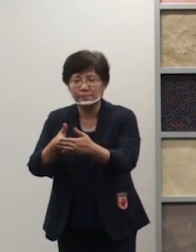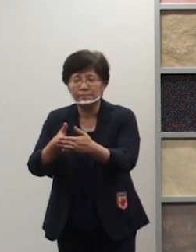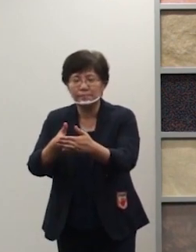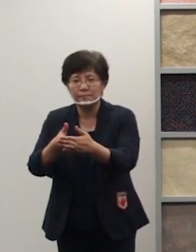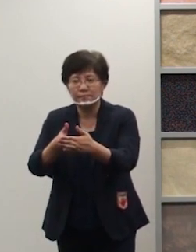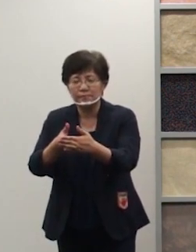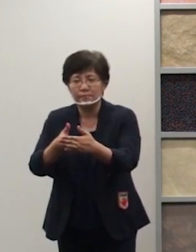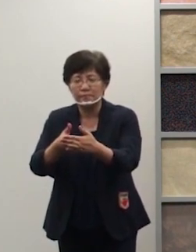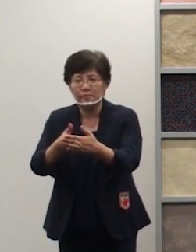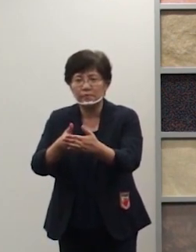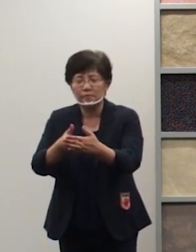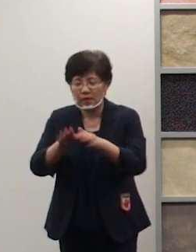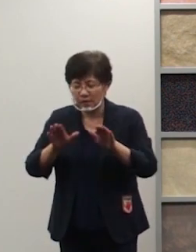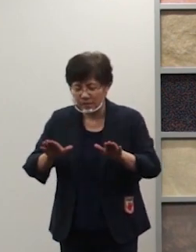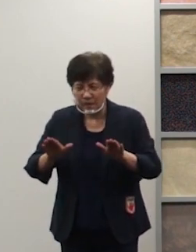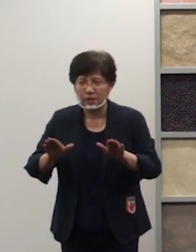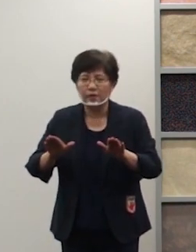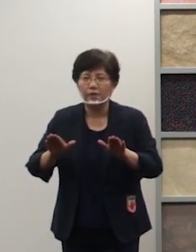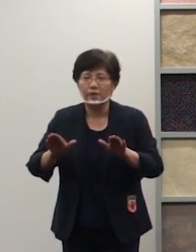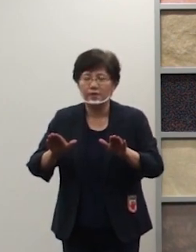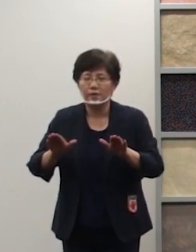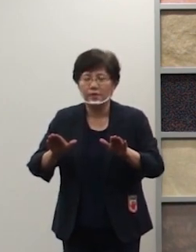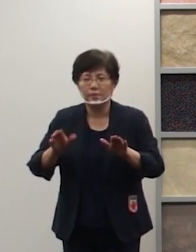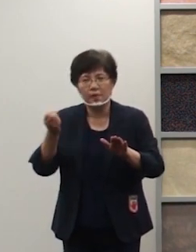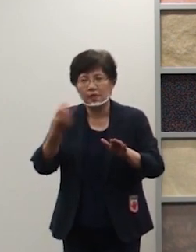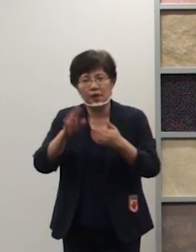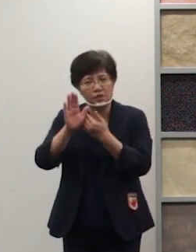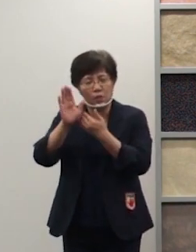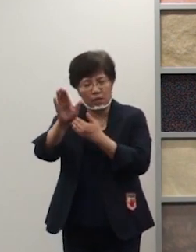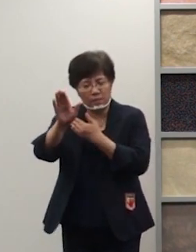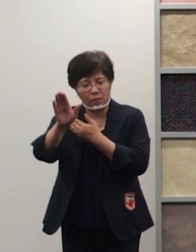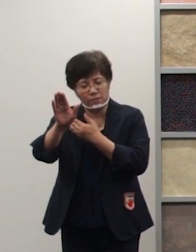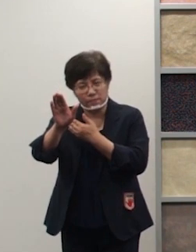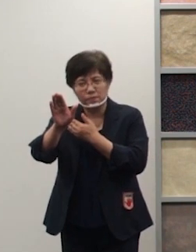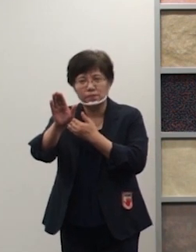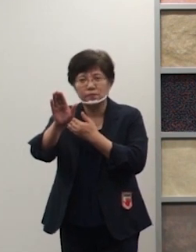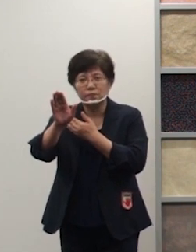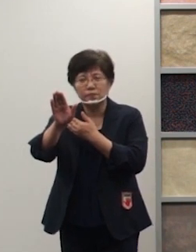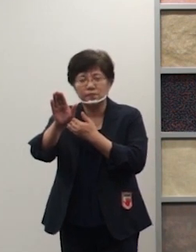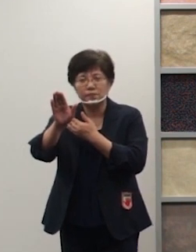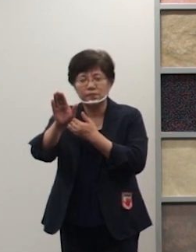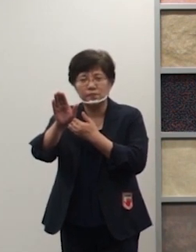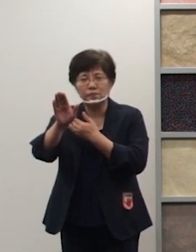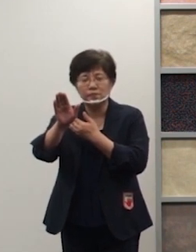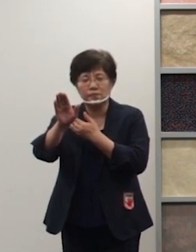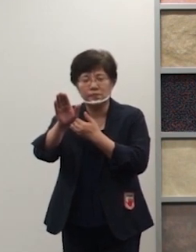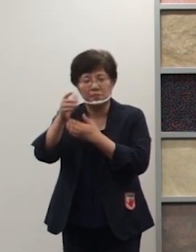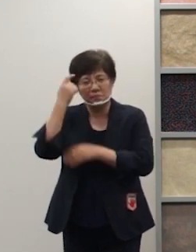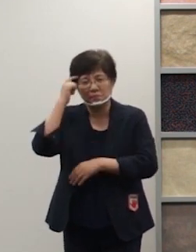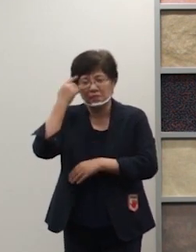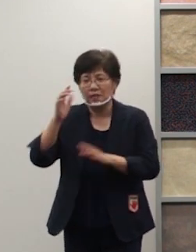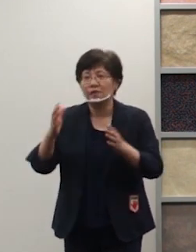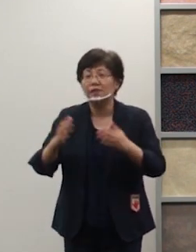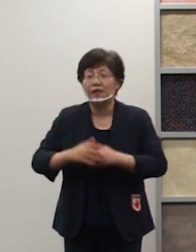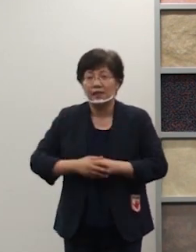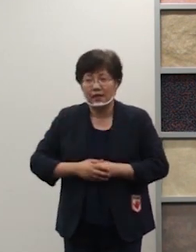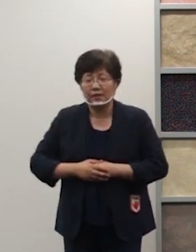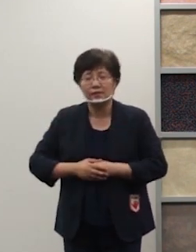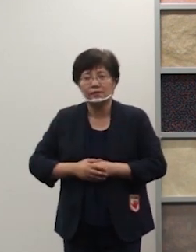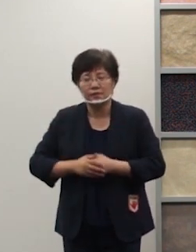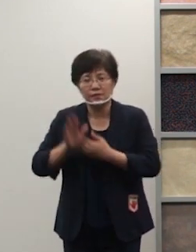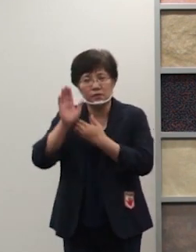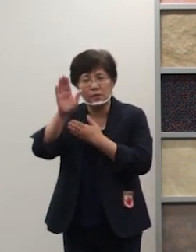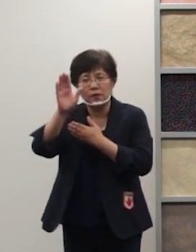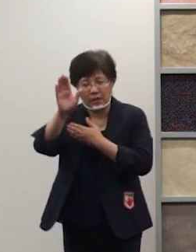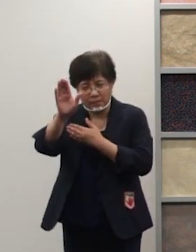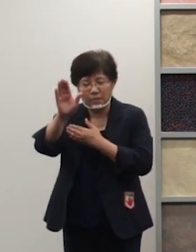現在あるいは将来における将来に向けたですね 希望というものを、あるいは見通し、希望を